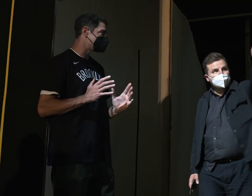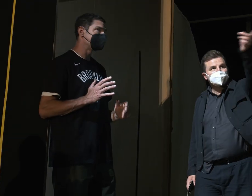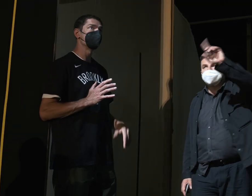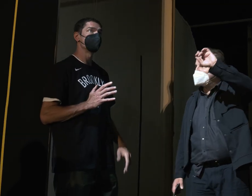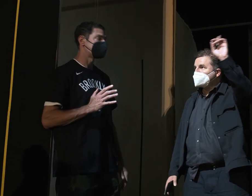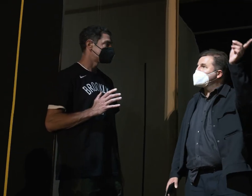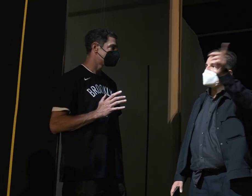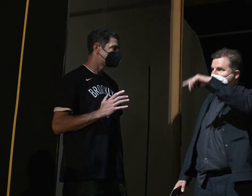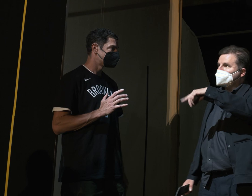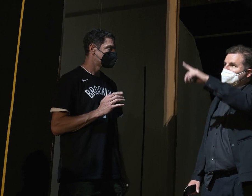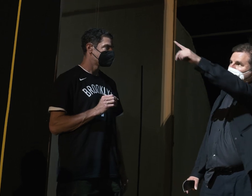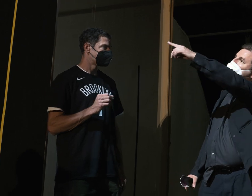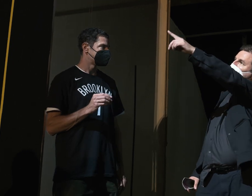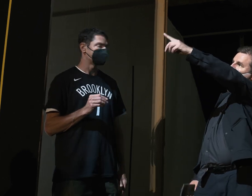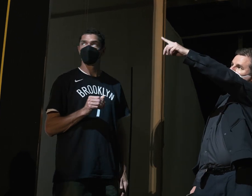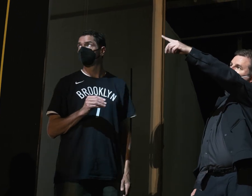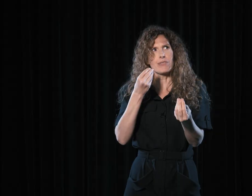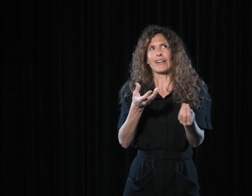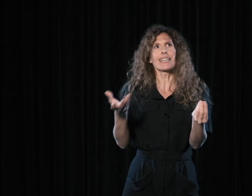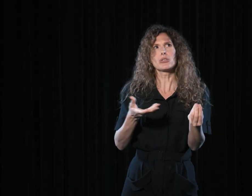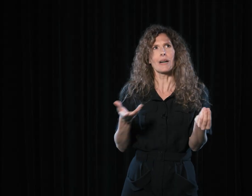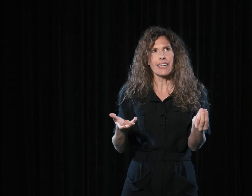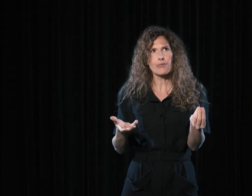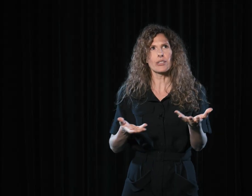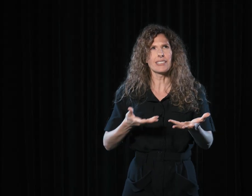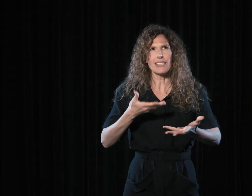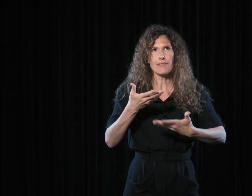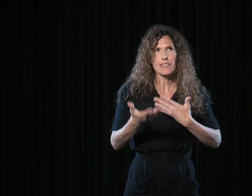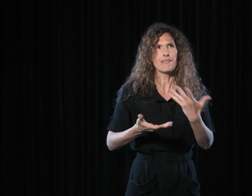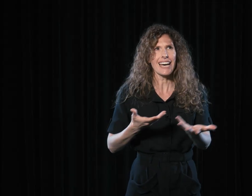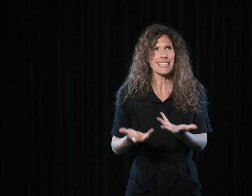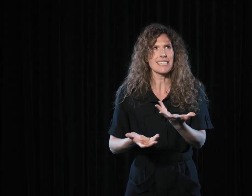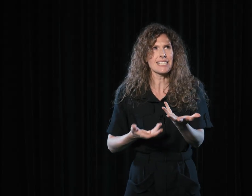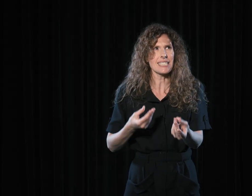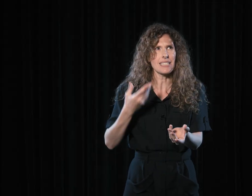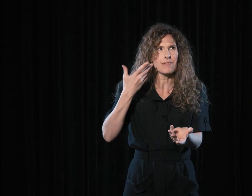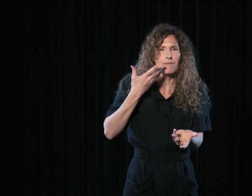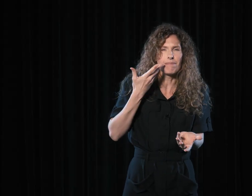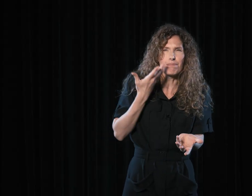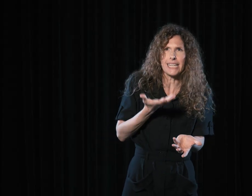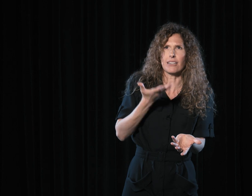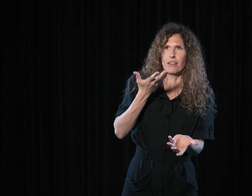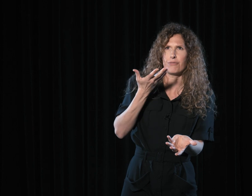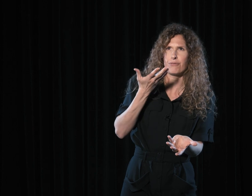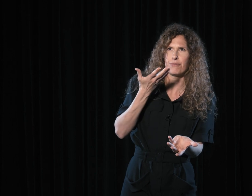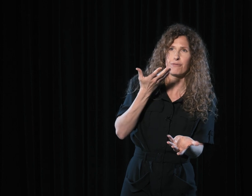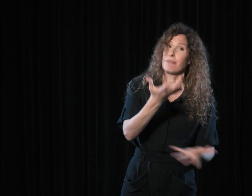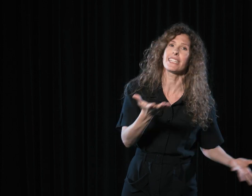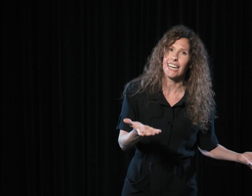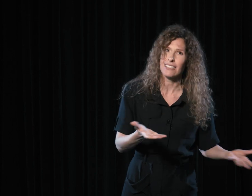Und er versucht mit seinem Team die Frage zu beantworten, inwieweit der Blick auf Weiblichkeit